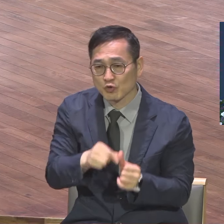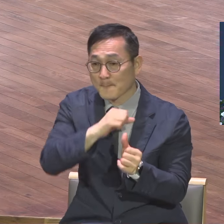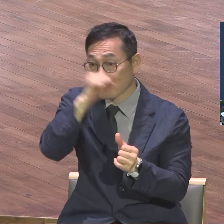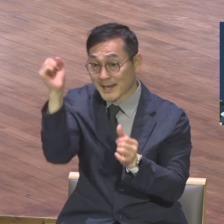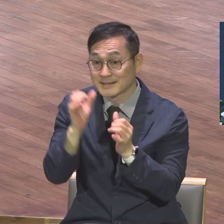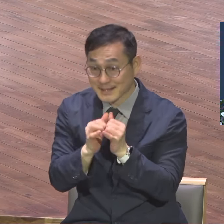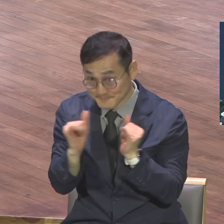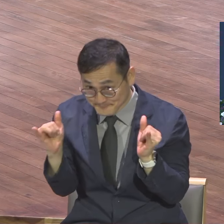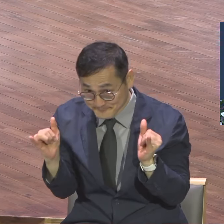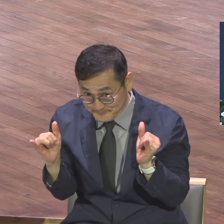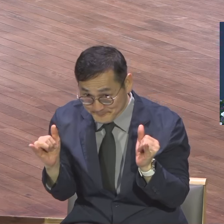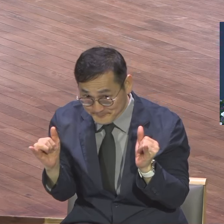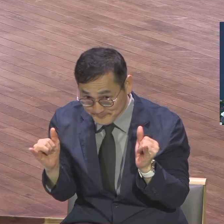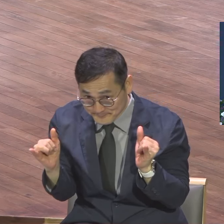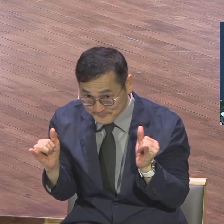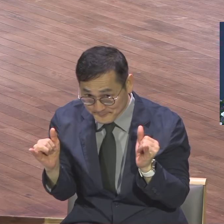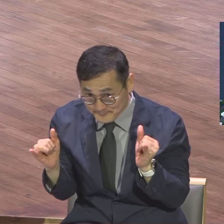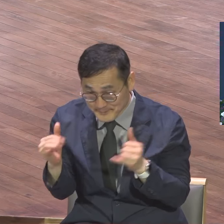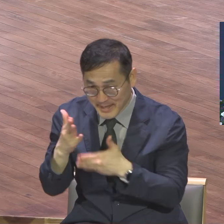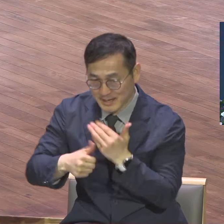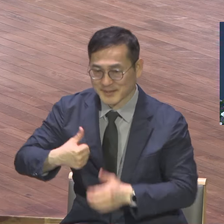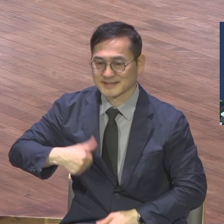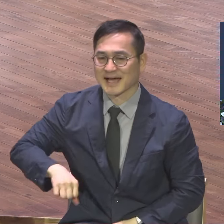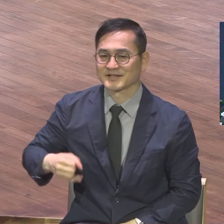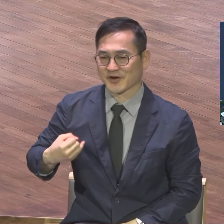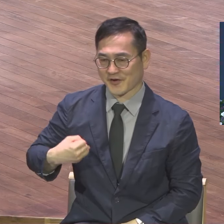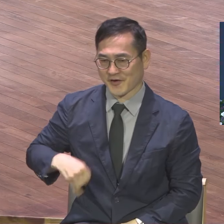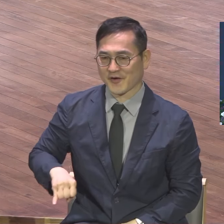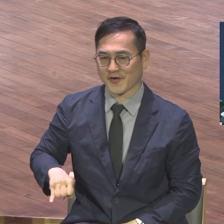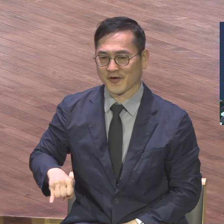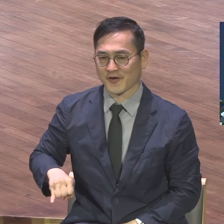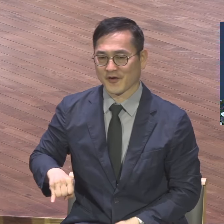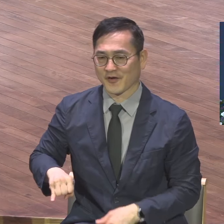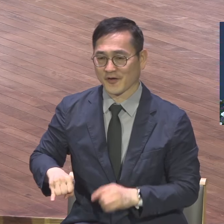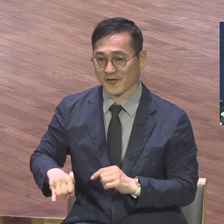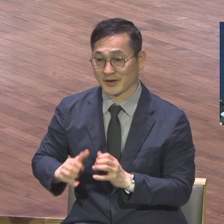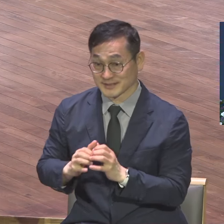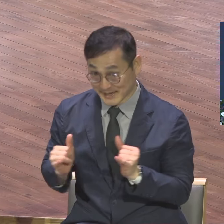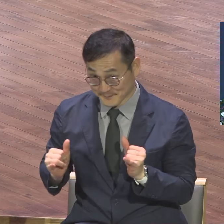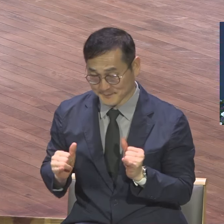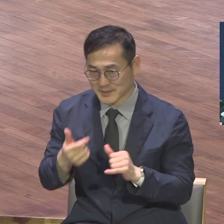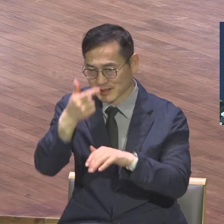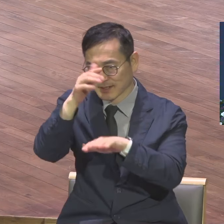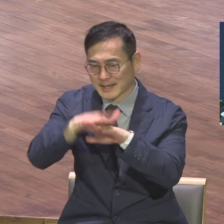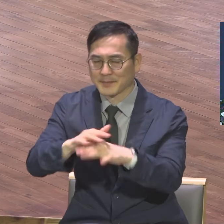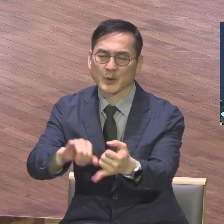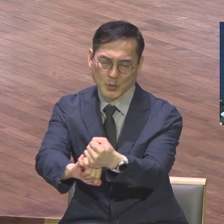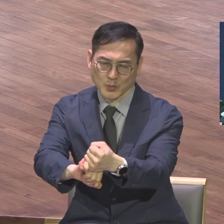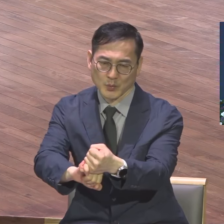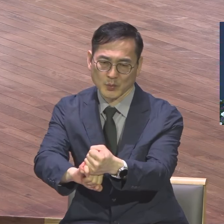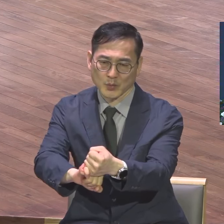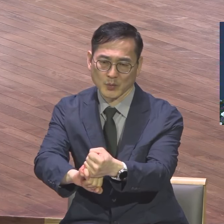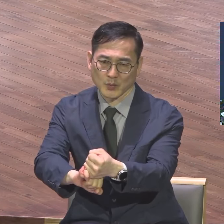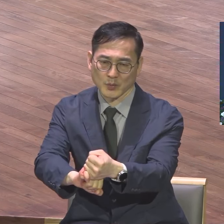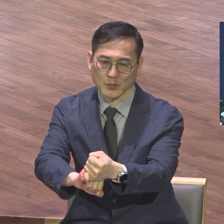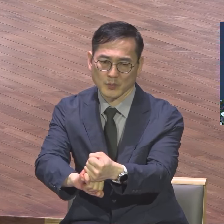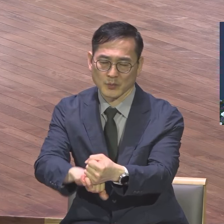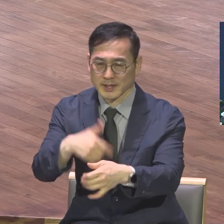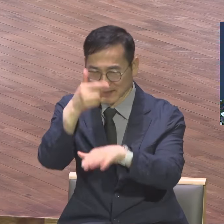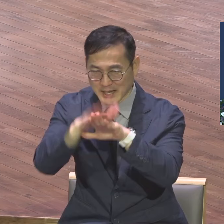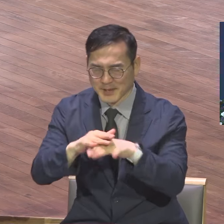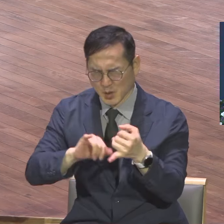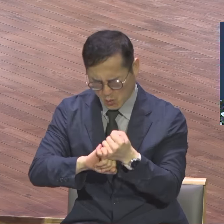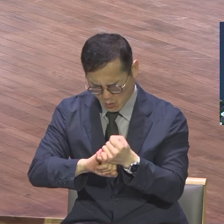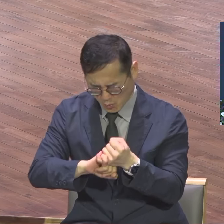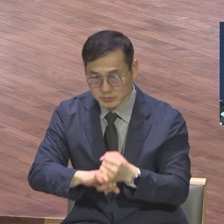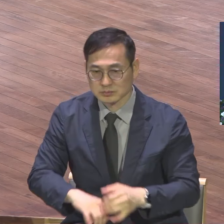구원받은 하나님의 자녀는 딱 하나를 해야 됩니다. 예배자의 삶을 살아야 돼요. 죽기 살기로 예배 나와야 돼. 나 이